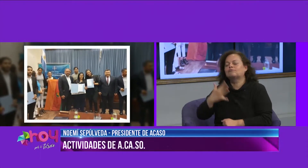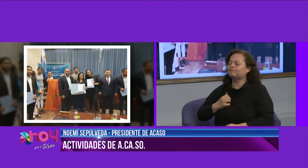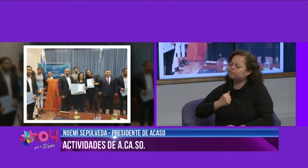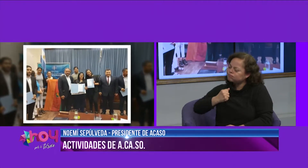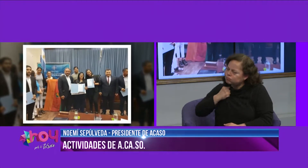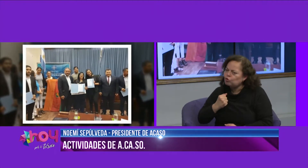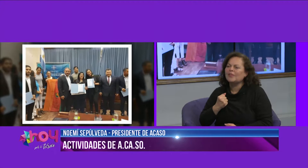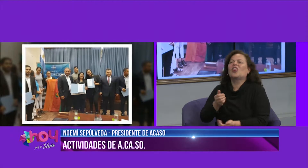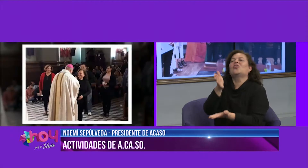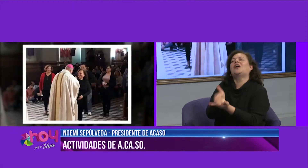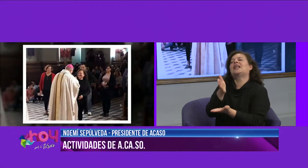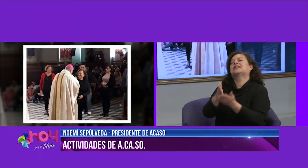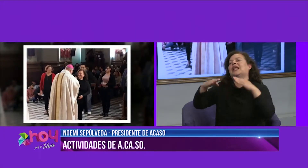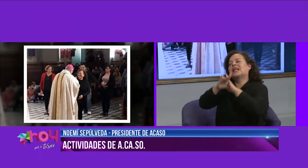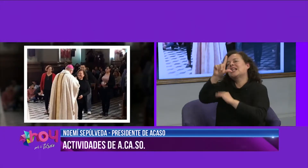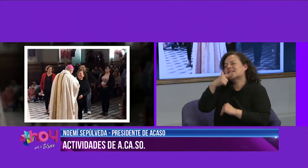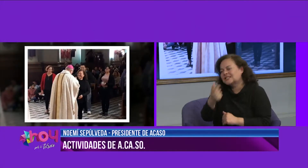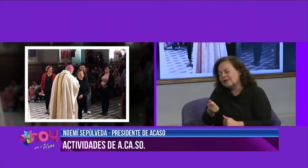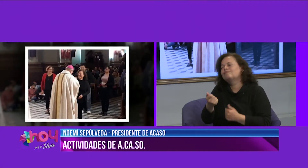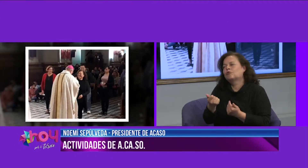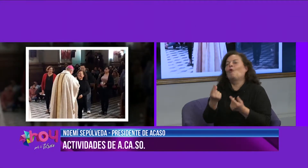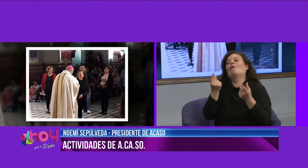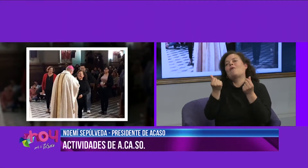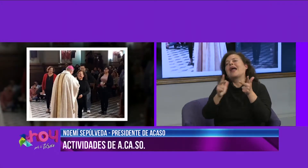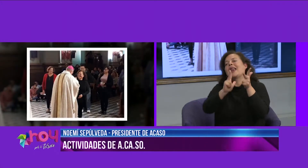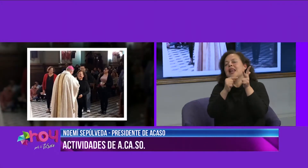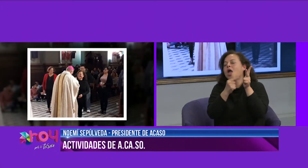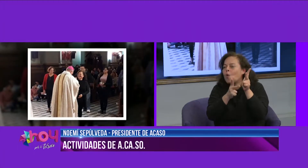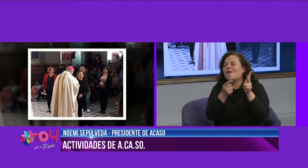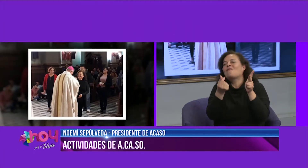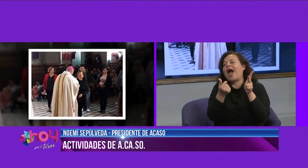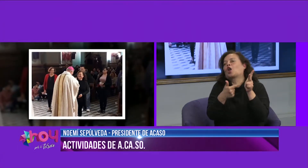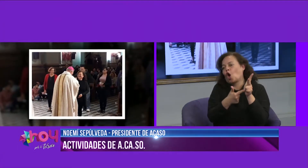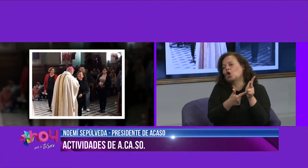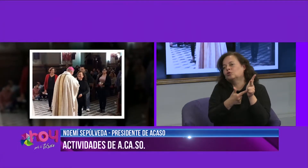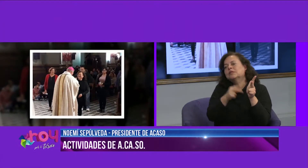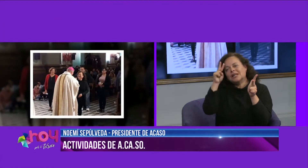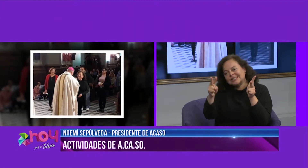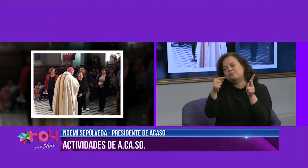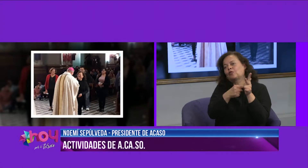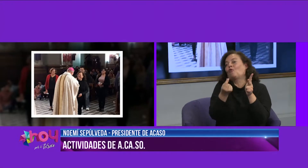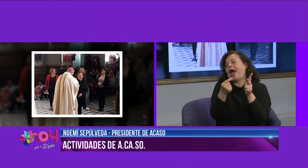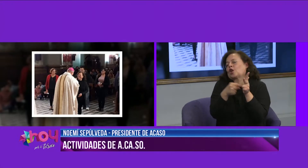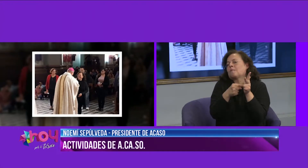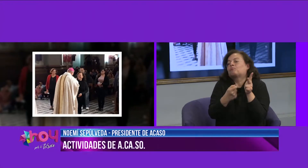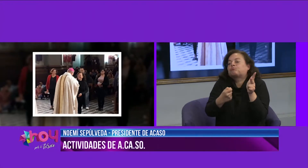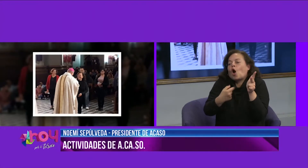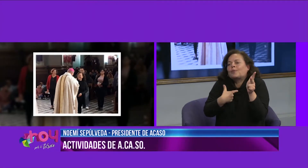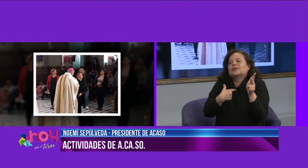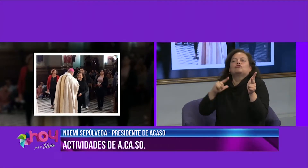derecho a la lengua de señas, que es nuestro patrimonio y que tiene un valor para nosotros. Es una suerte de homenaje y valor,